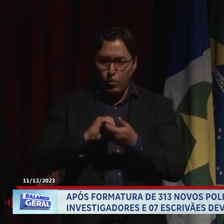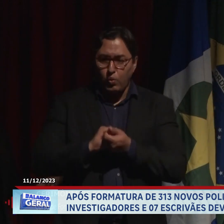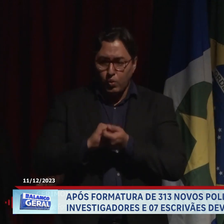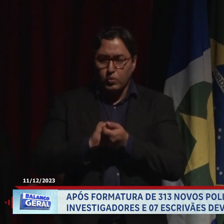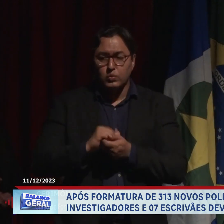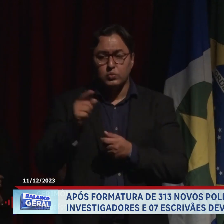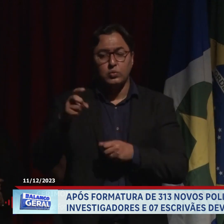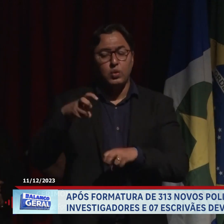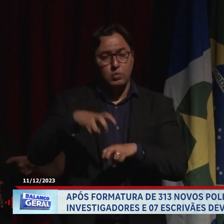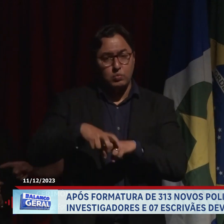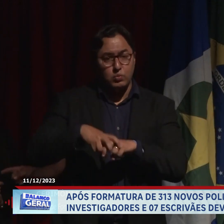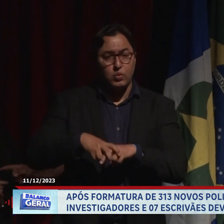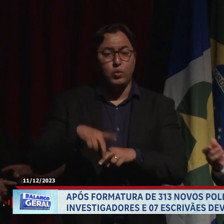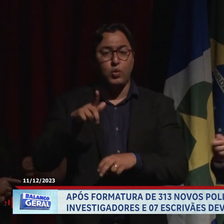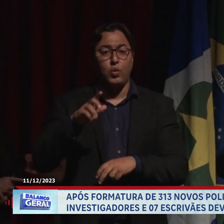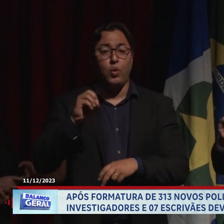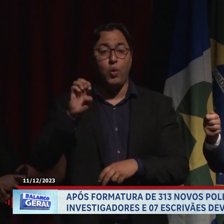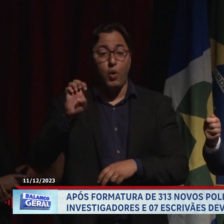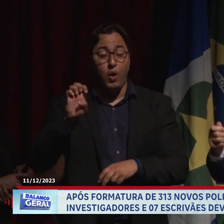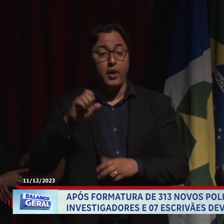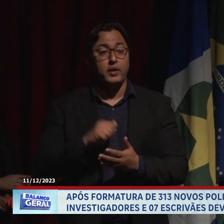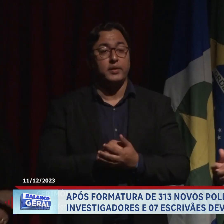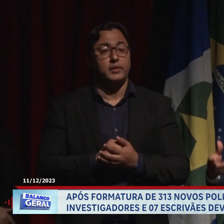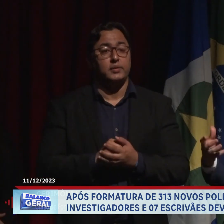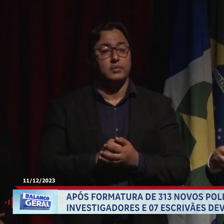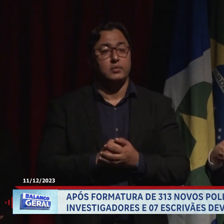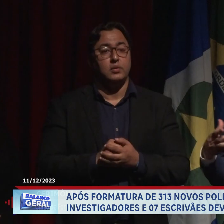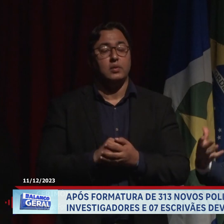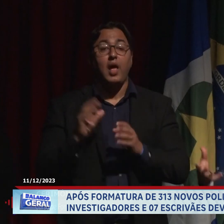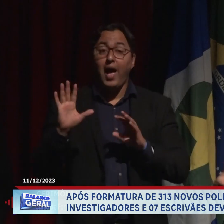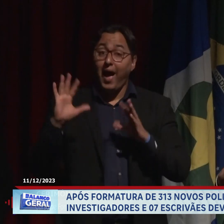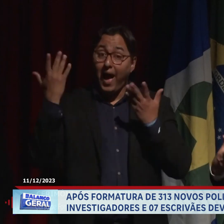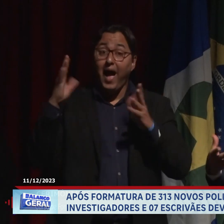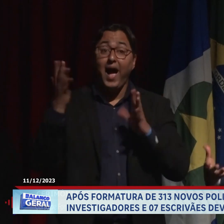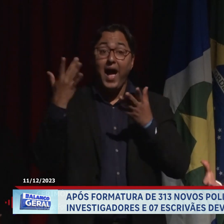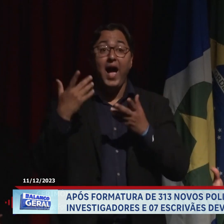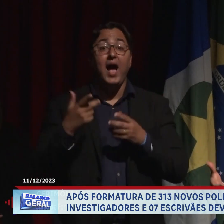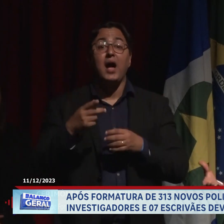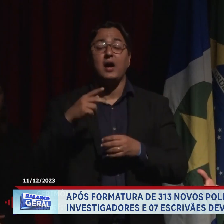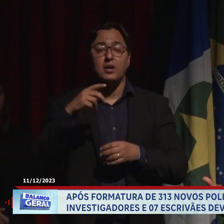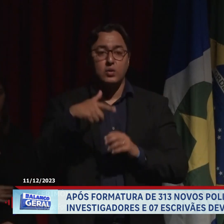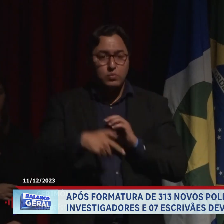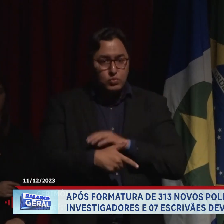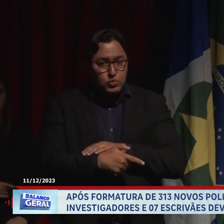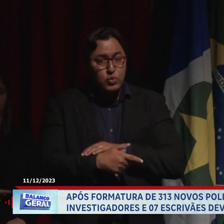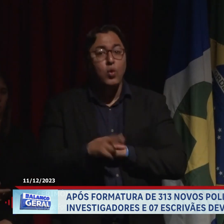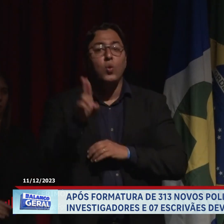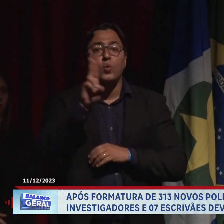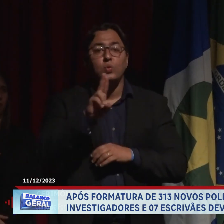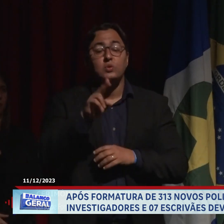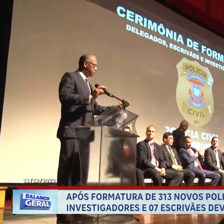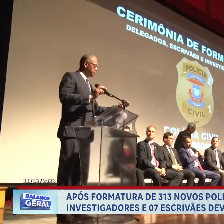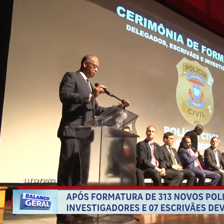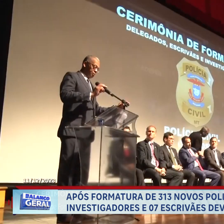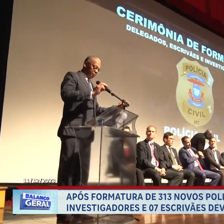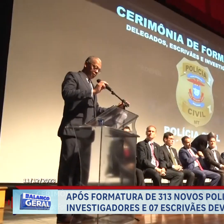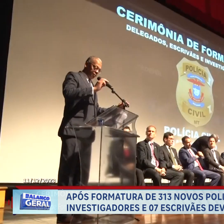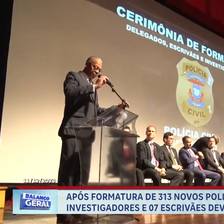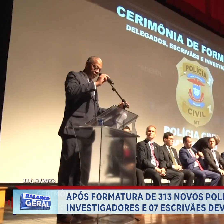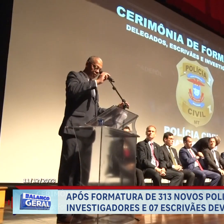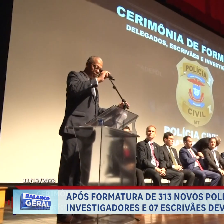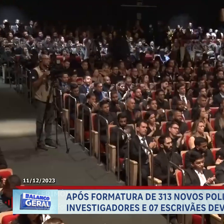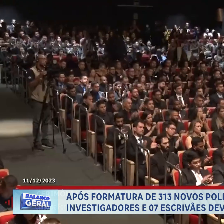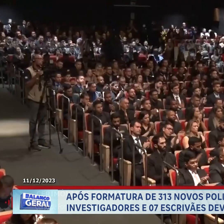os profissionais do goi lá comemorando essas pistolas usadas que nós estamos recebendo para